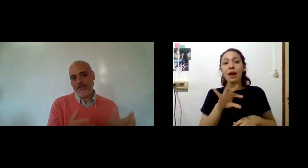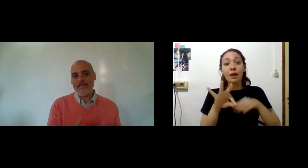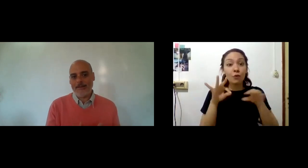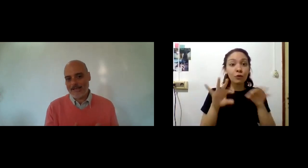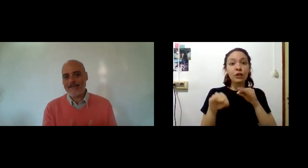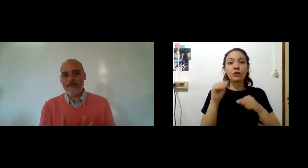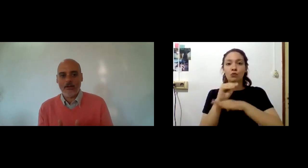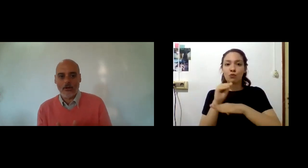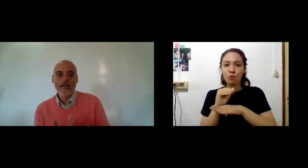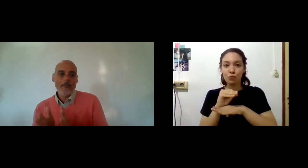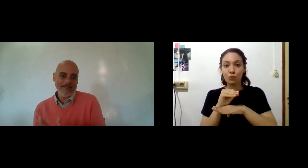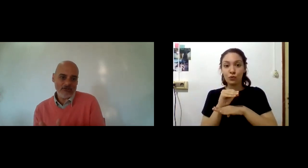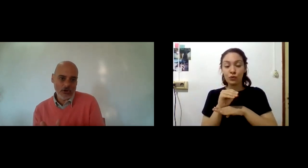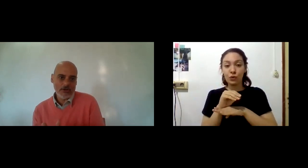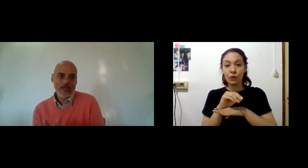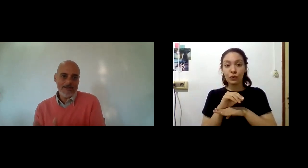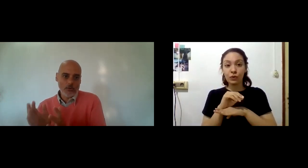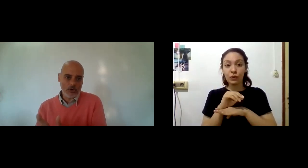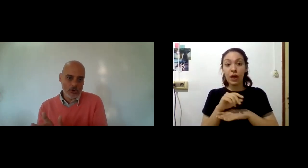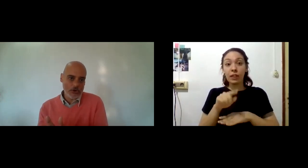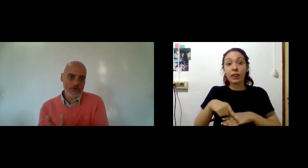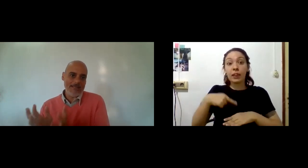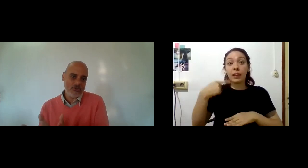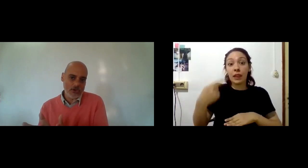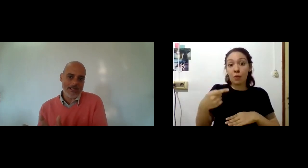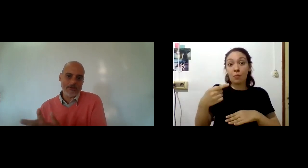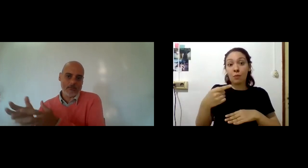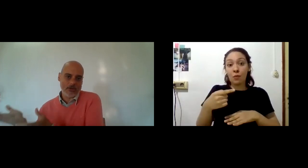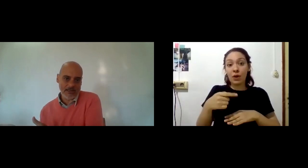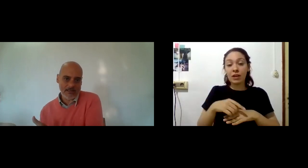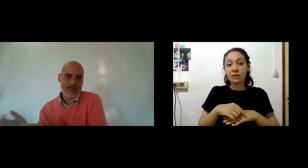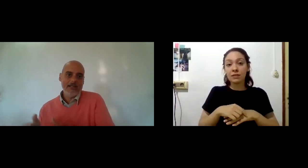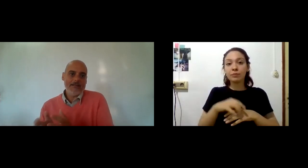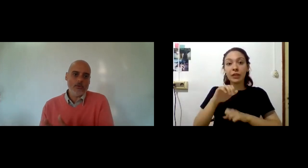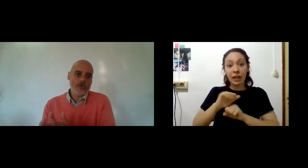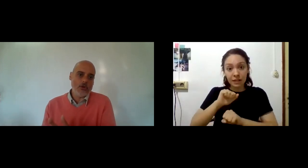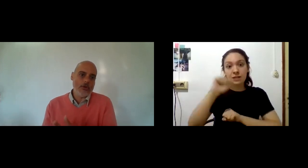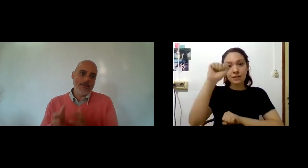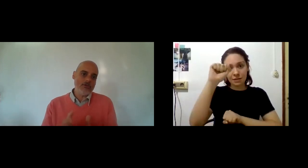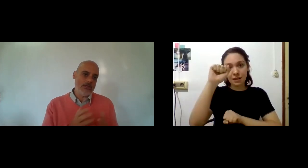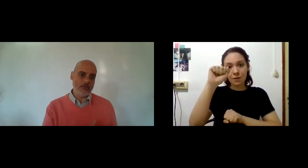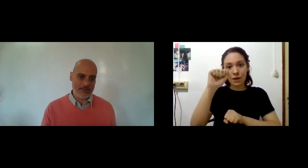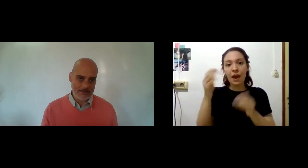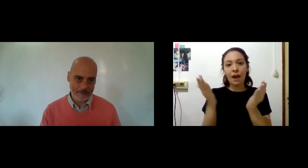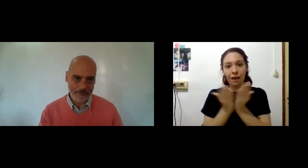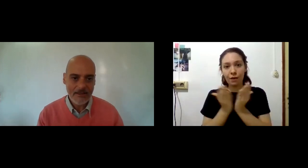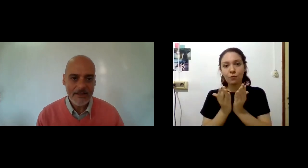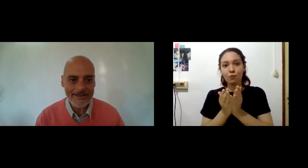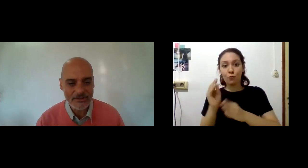en antropología y te vas a recibir con mención estudios sordos, mención antropología, estudios sordos, mención